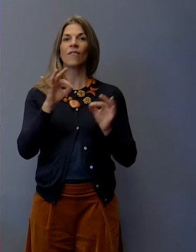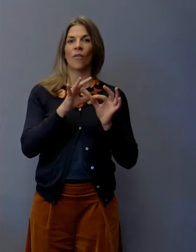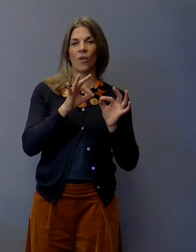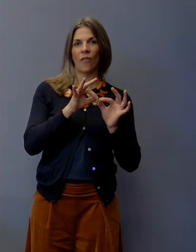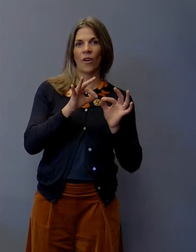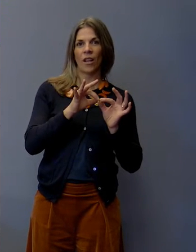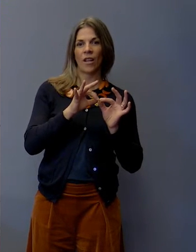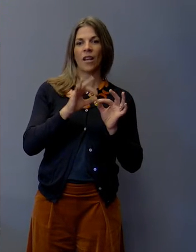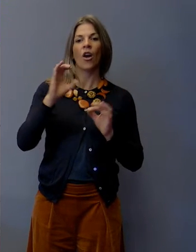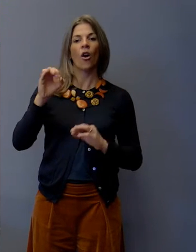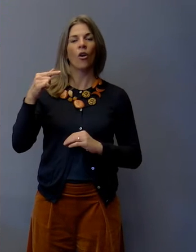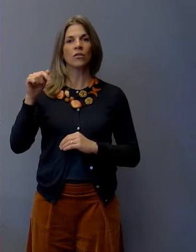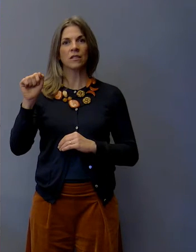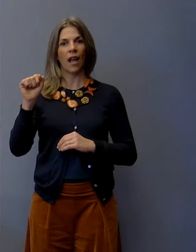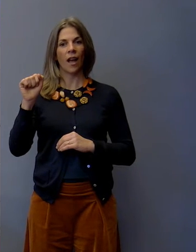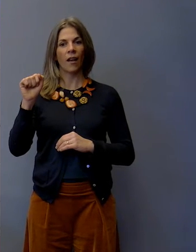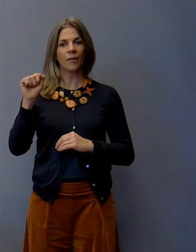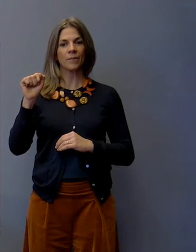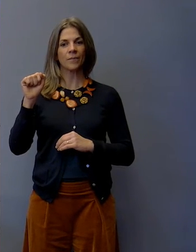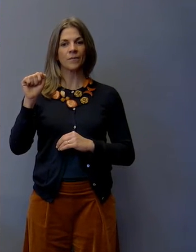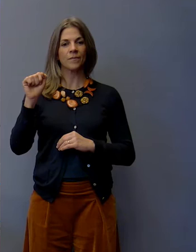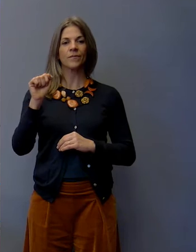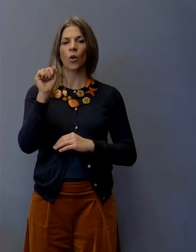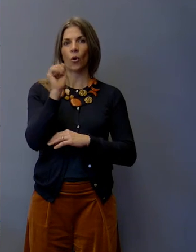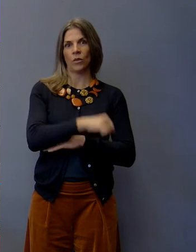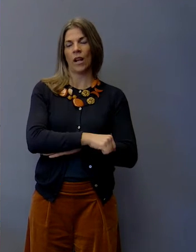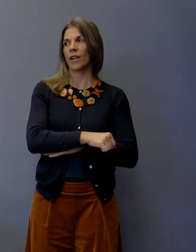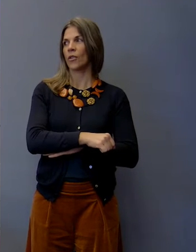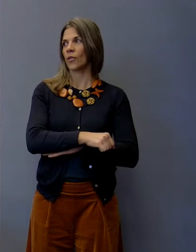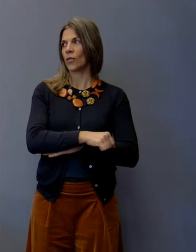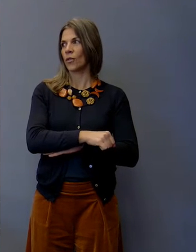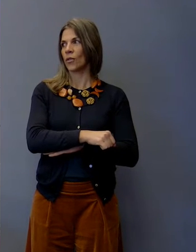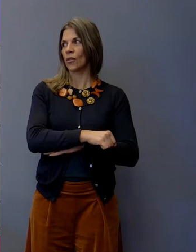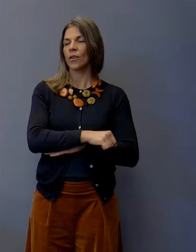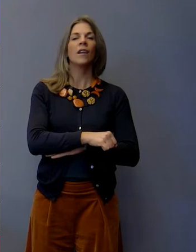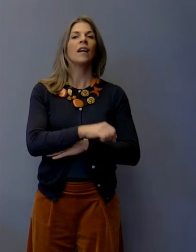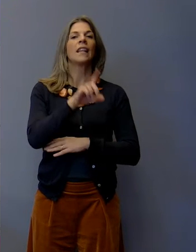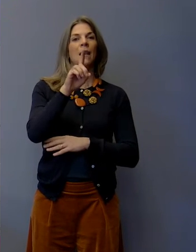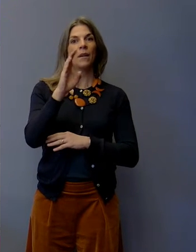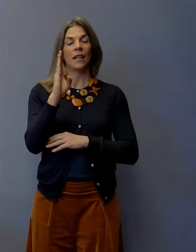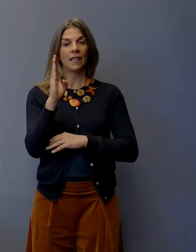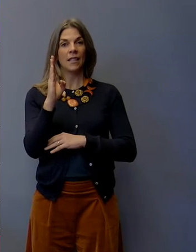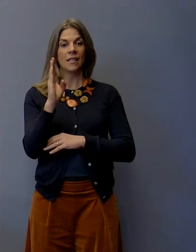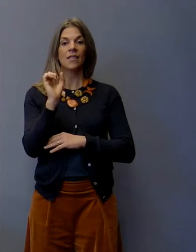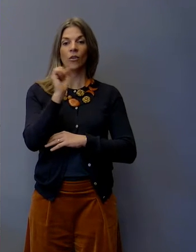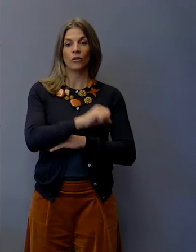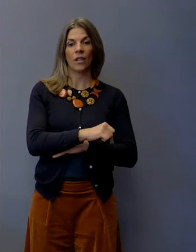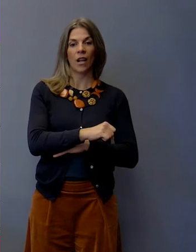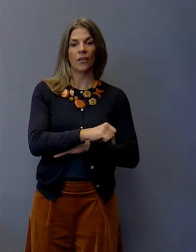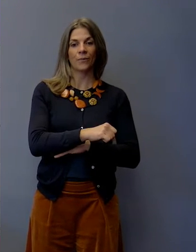consigliere costa contrario consigliere de benedictis contrario